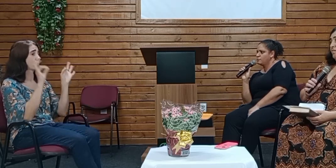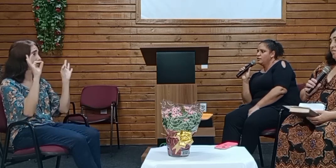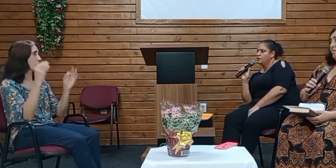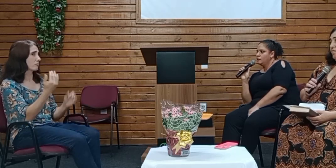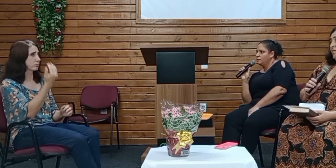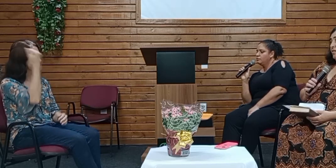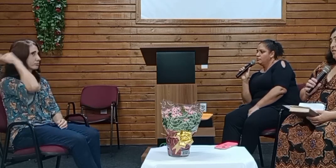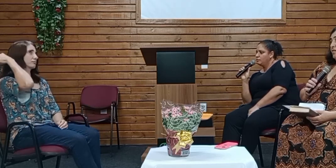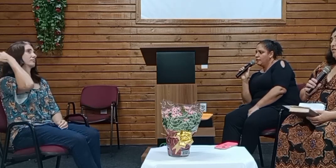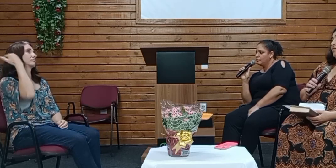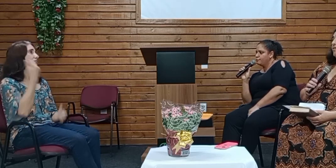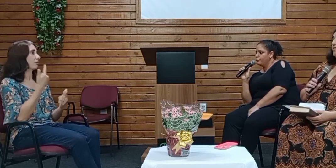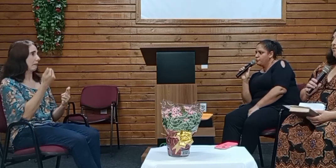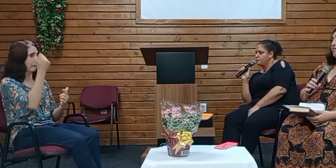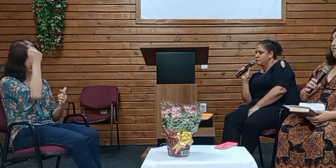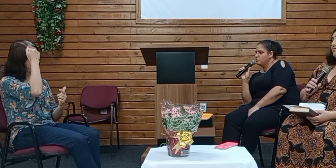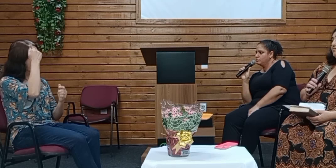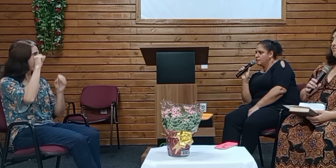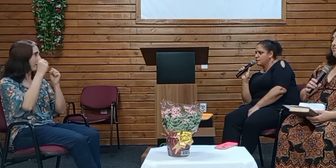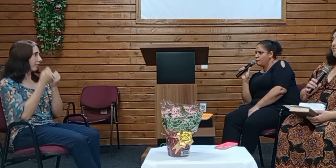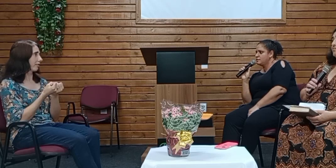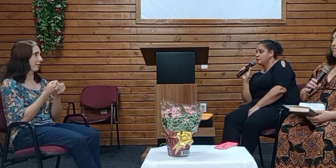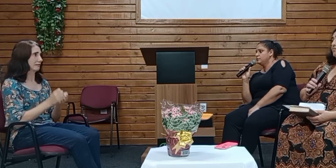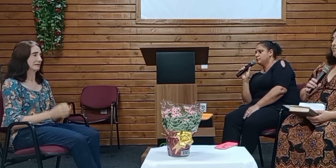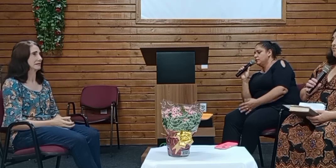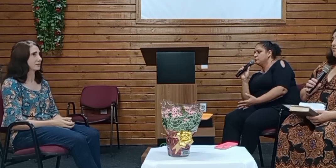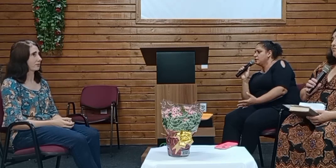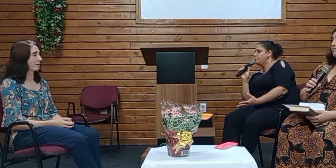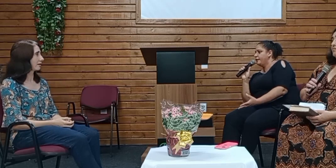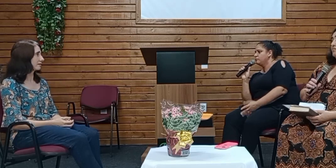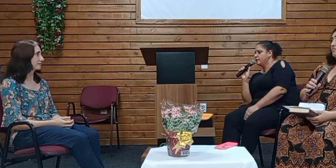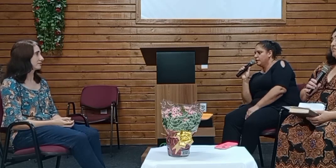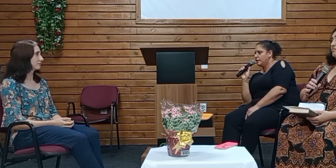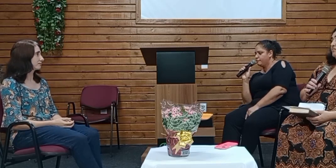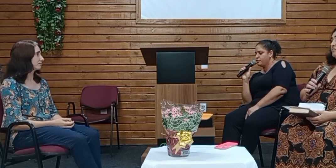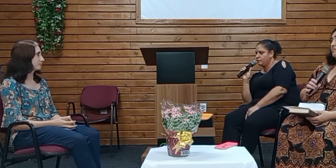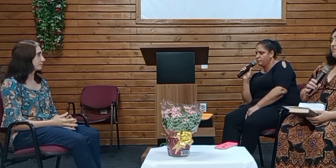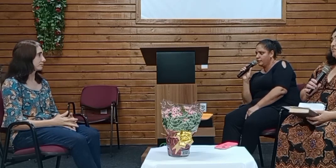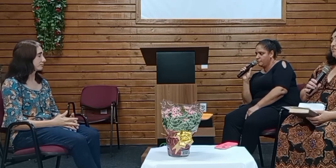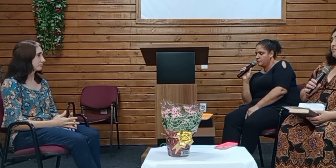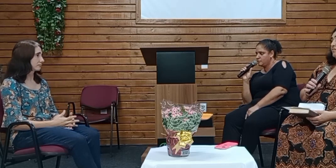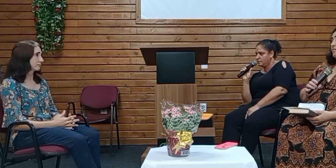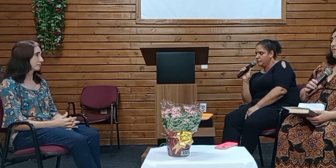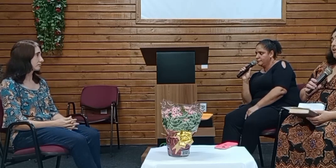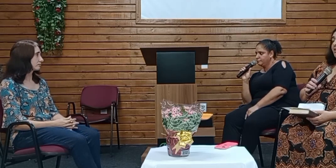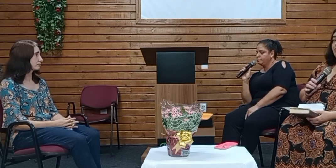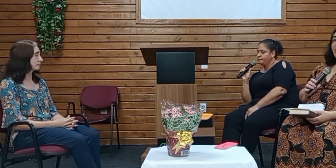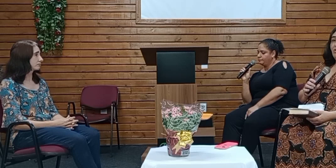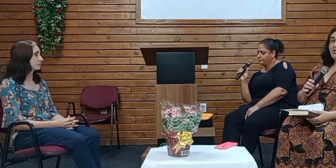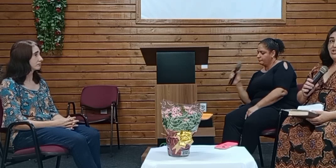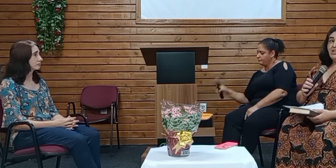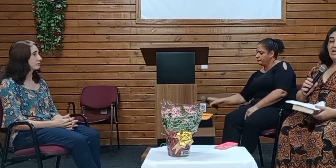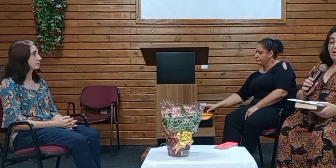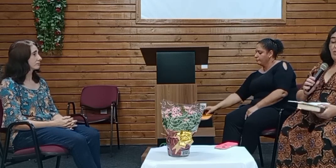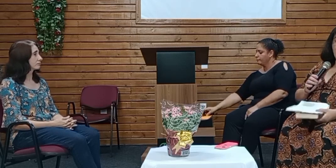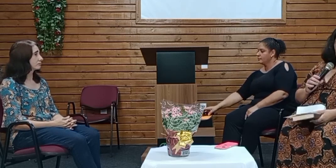difícil. Foi tipo assim, uma salvação não ter pego, né, aquela garrafa de água na minha cabeça. E hoje